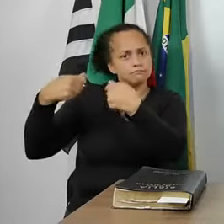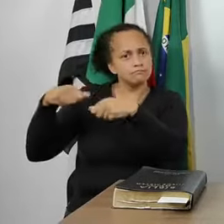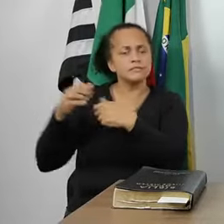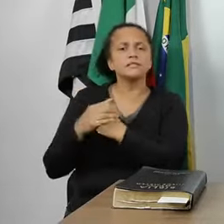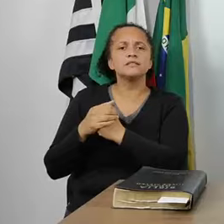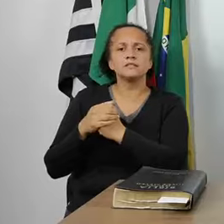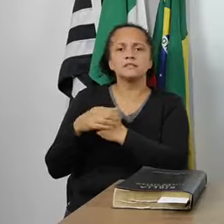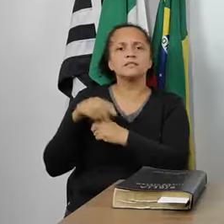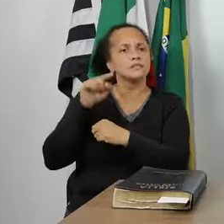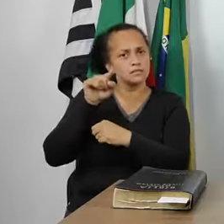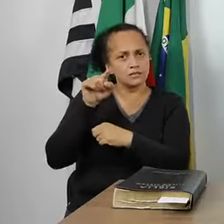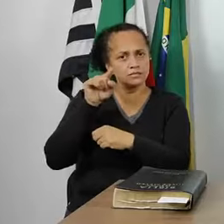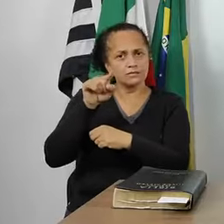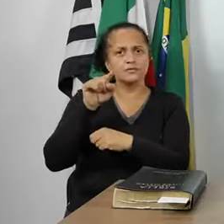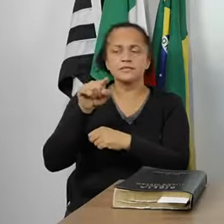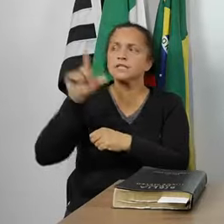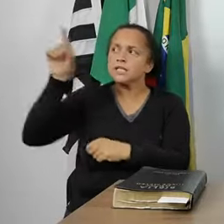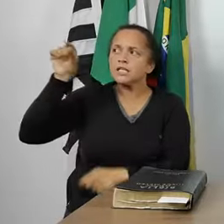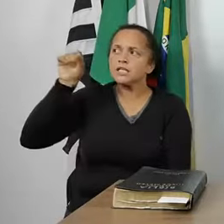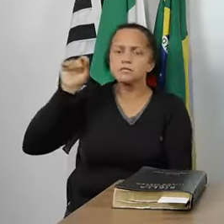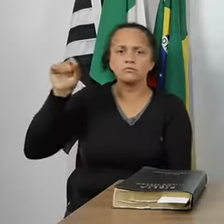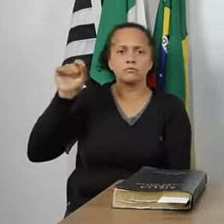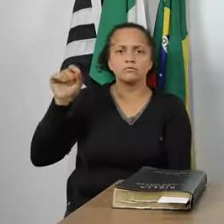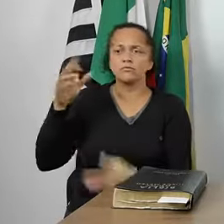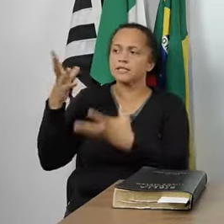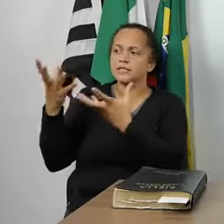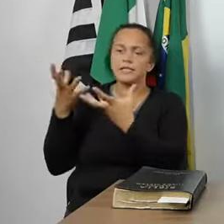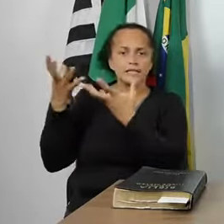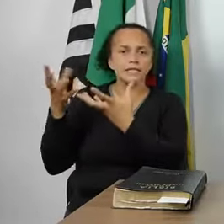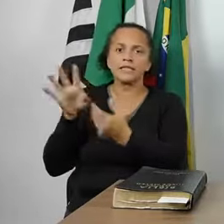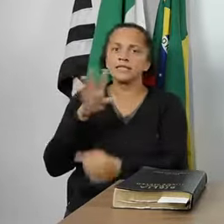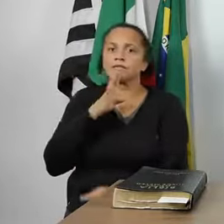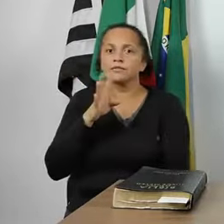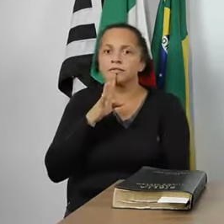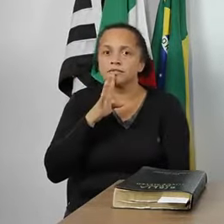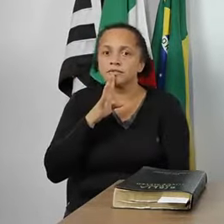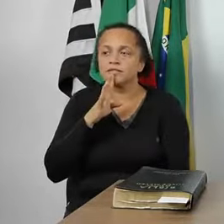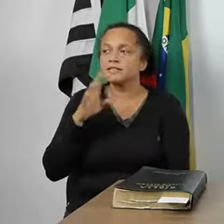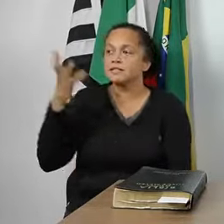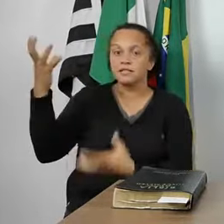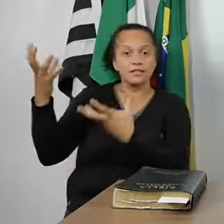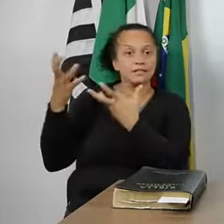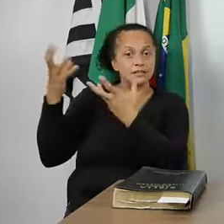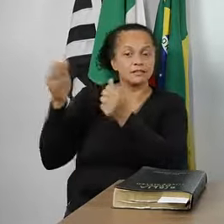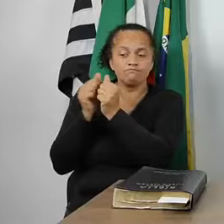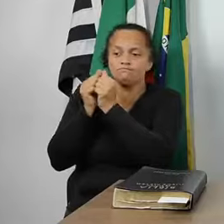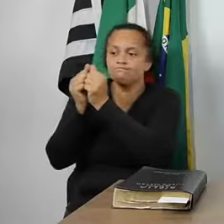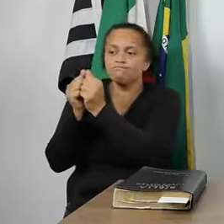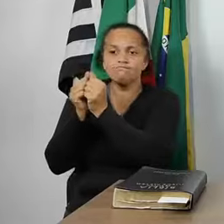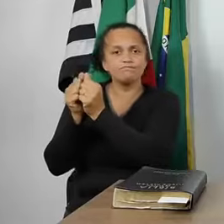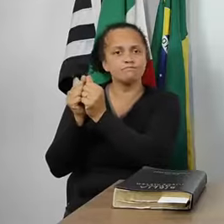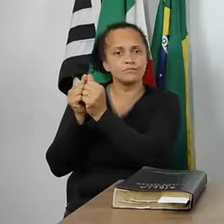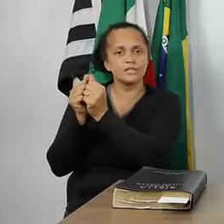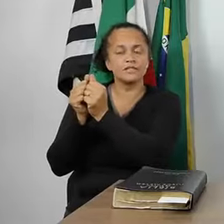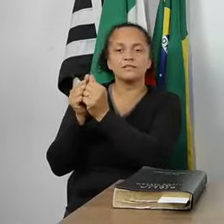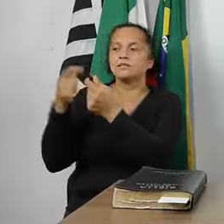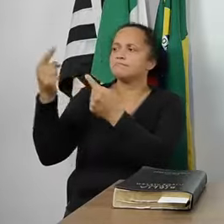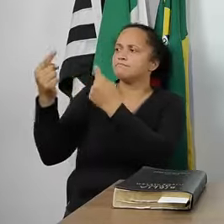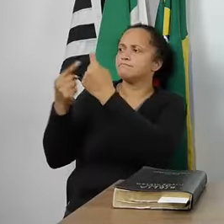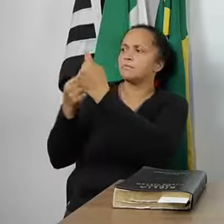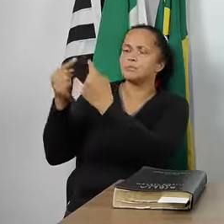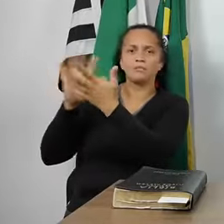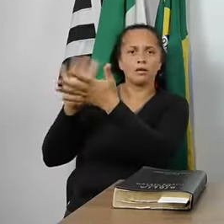necessário que você tome uma atitude de querer conhecer, de querer estar, de se